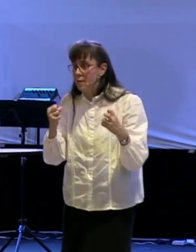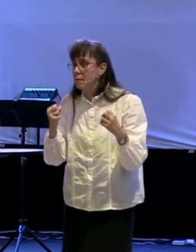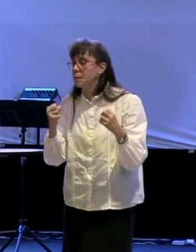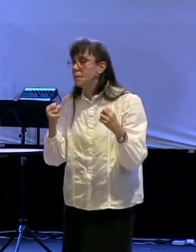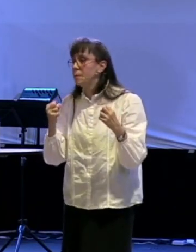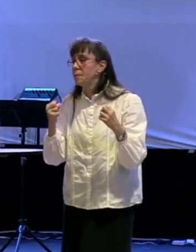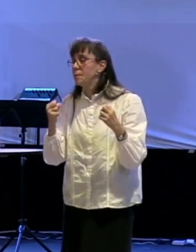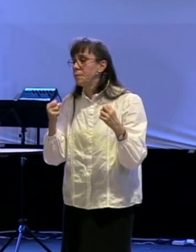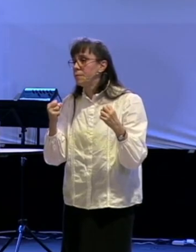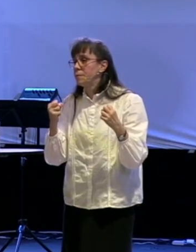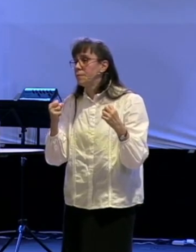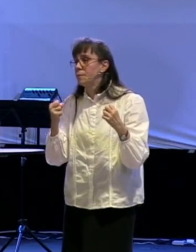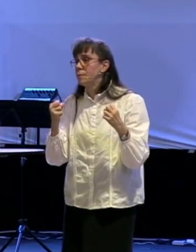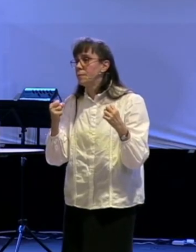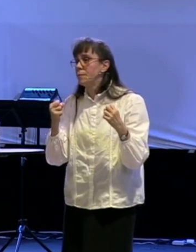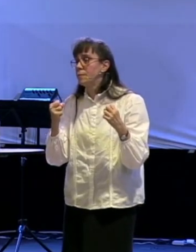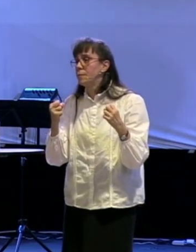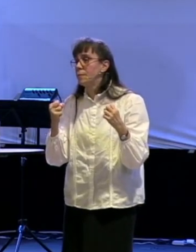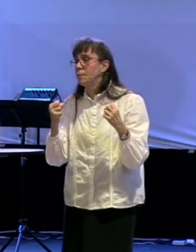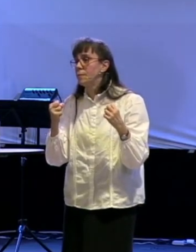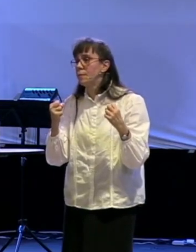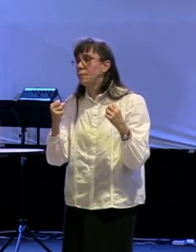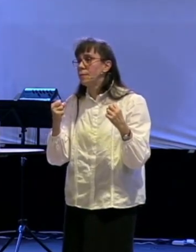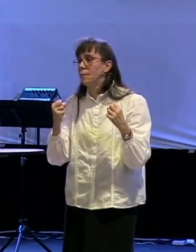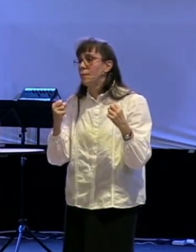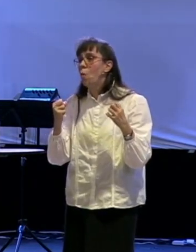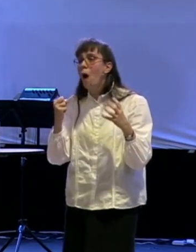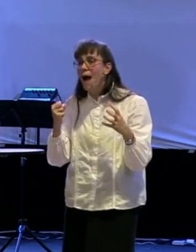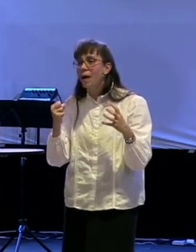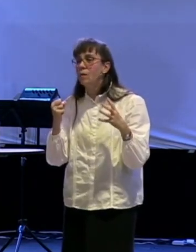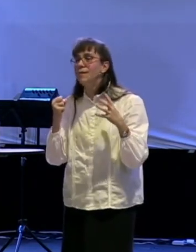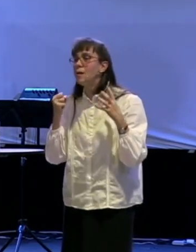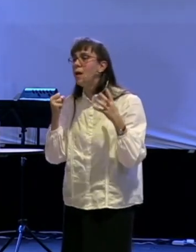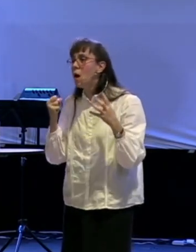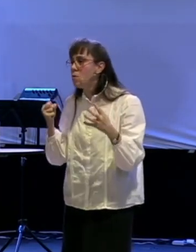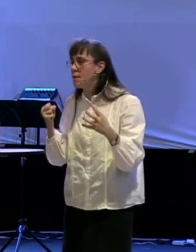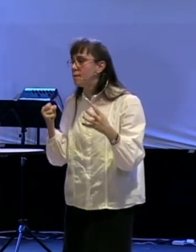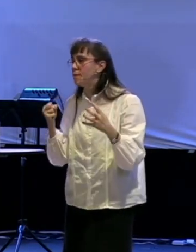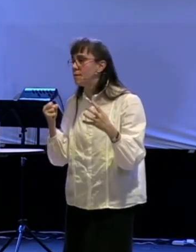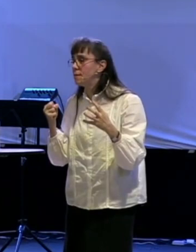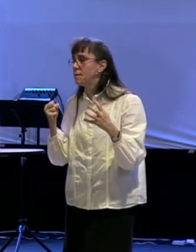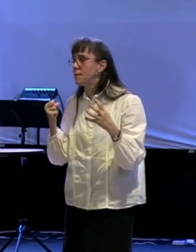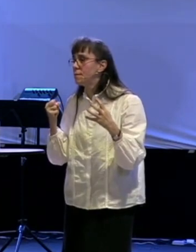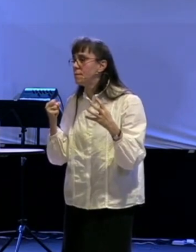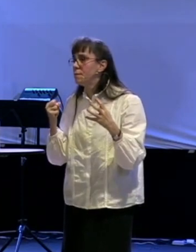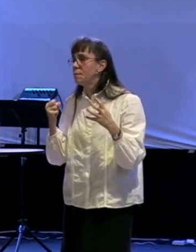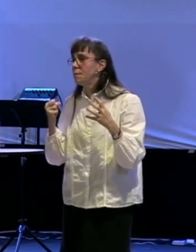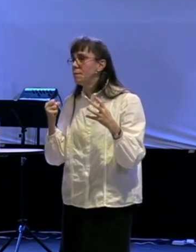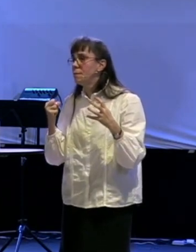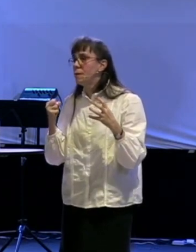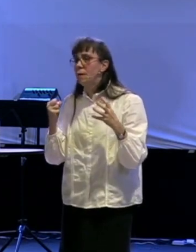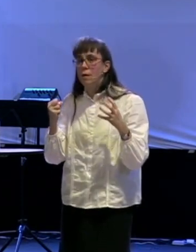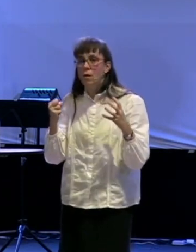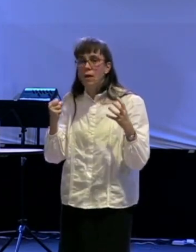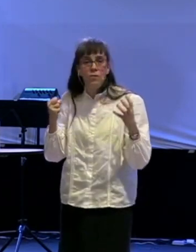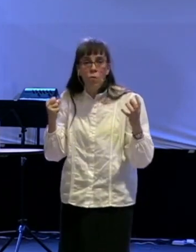us. Mais pourquoi Dieu permet-il cela? Why God does allow this? Dieu n'aurait-il plus d'amour à l'égard de ses